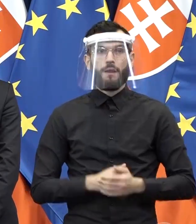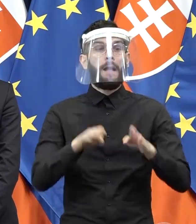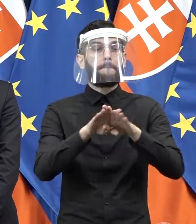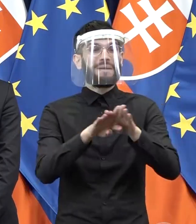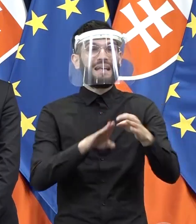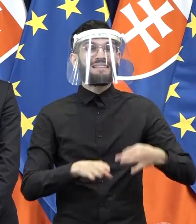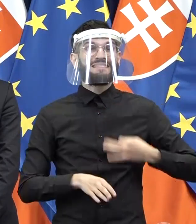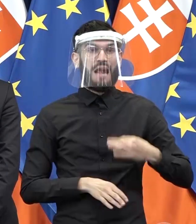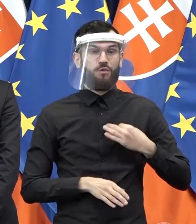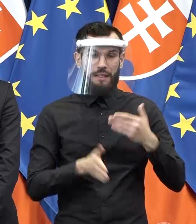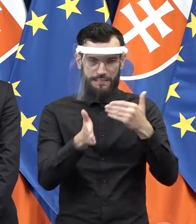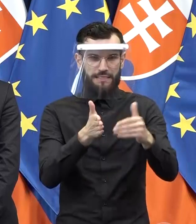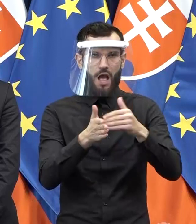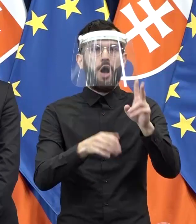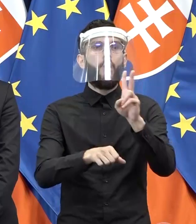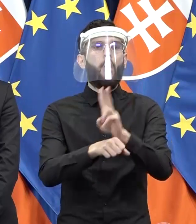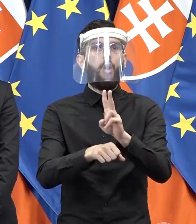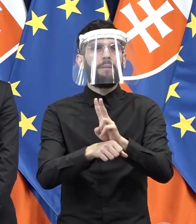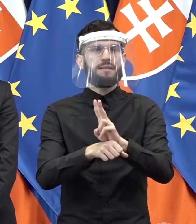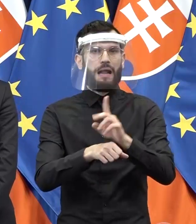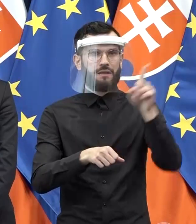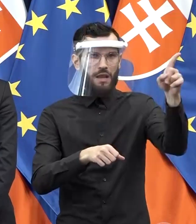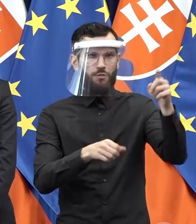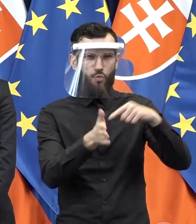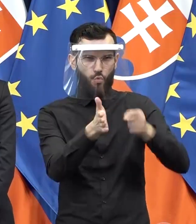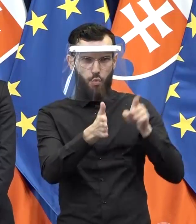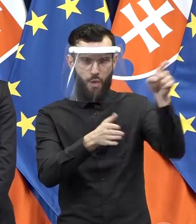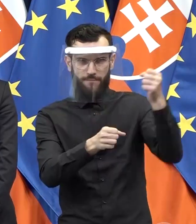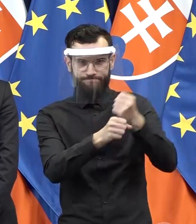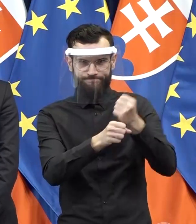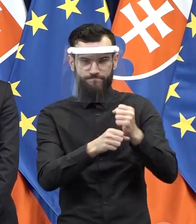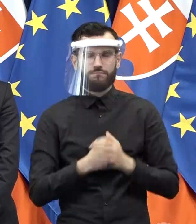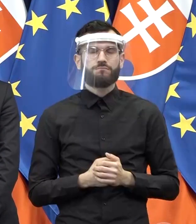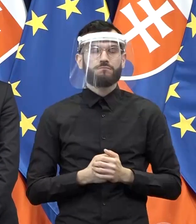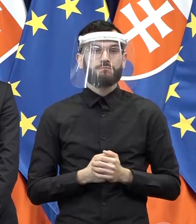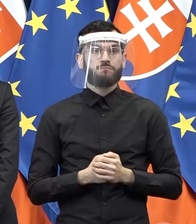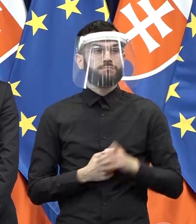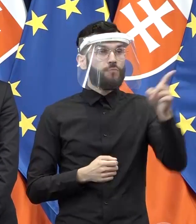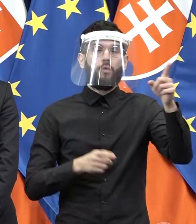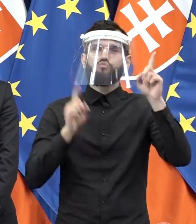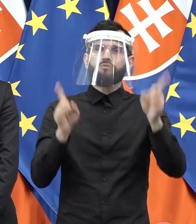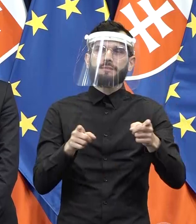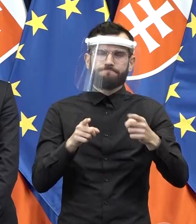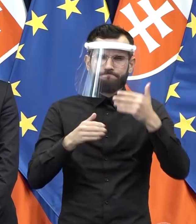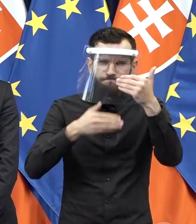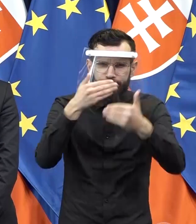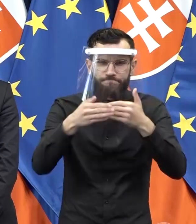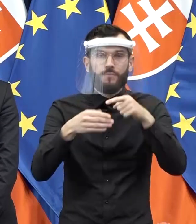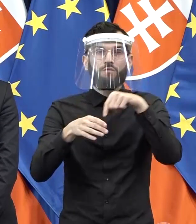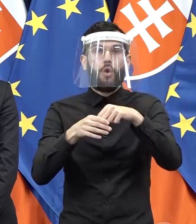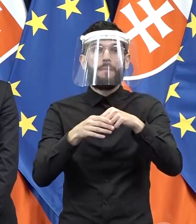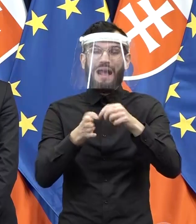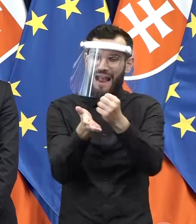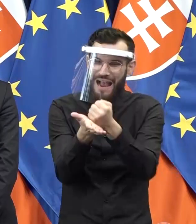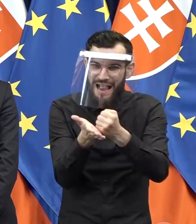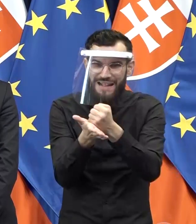Ministerstvo zdravotníctva, ďalšie opatrenie, dostalo úlohu, aby identifikovalo lieky a osobné